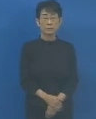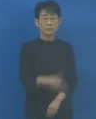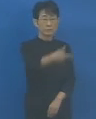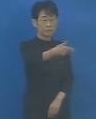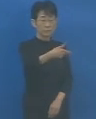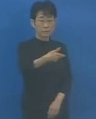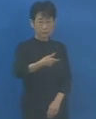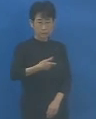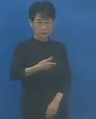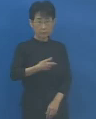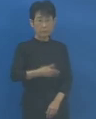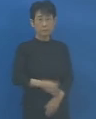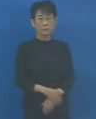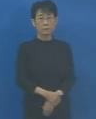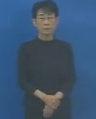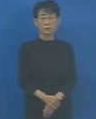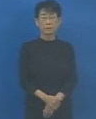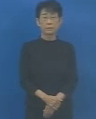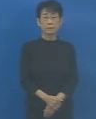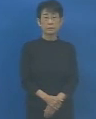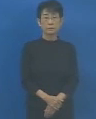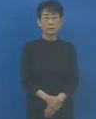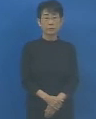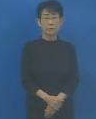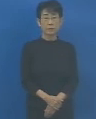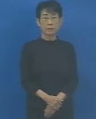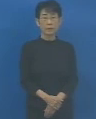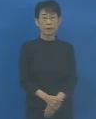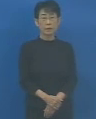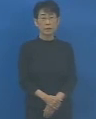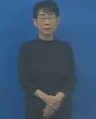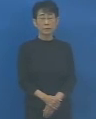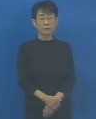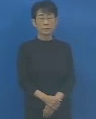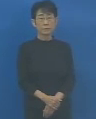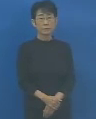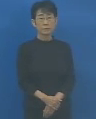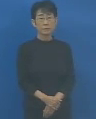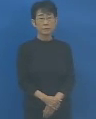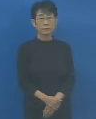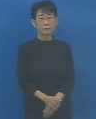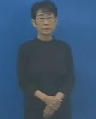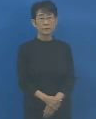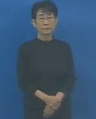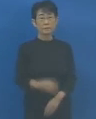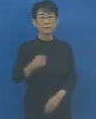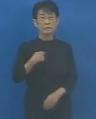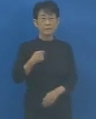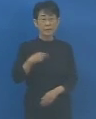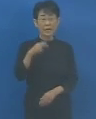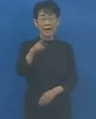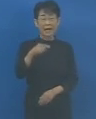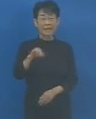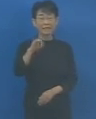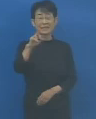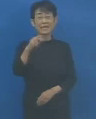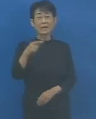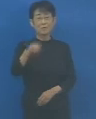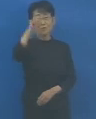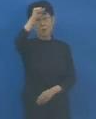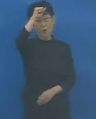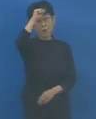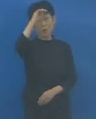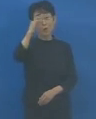日本海新聞の竹下と申します。ちょっとまあ手前味噌の話になって恐縮なんですが、ハンセン病療養所の元患者